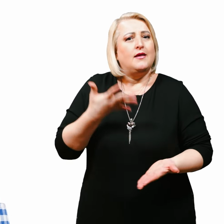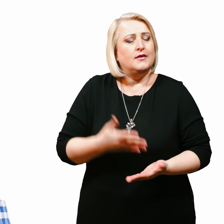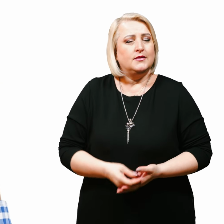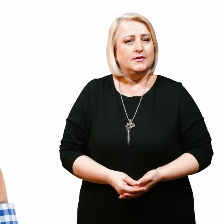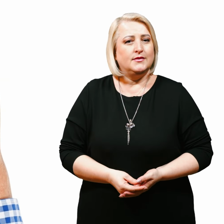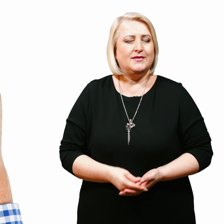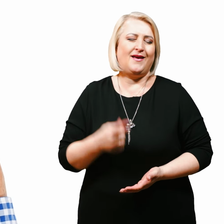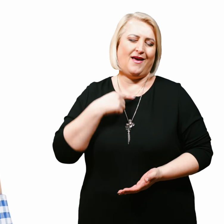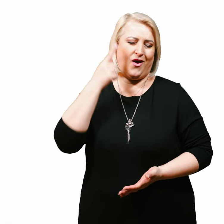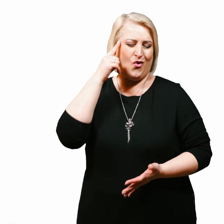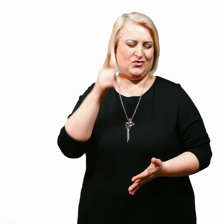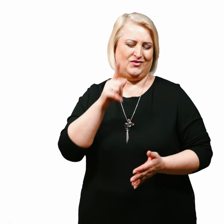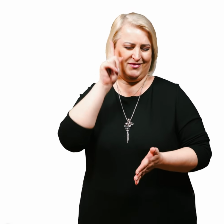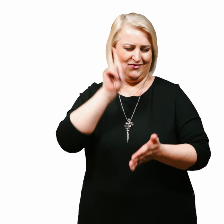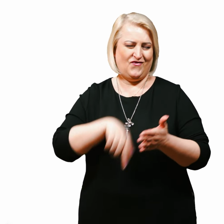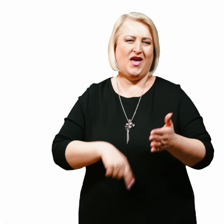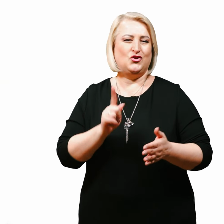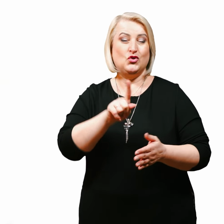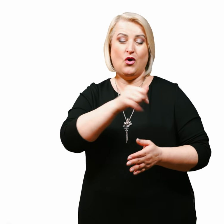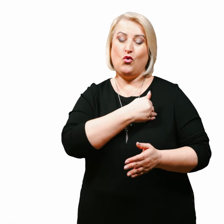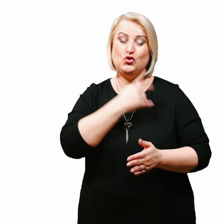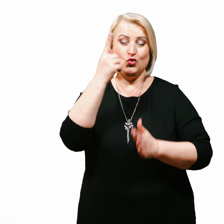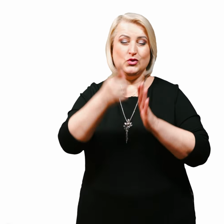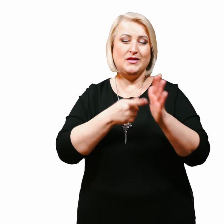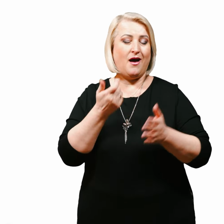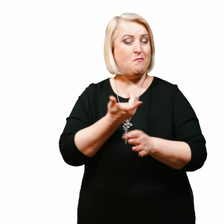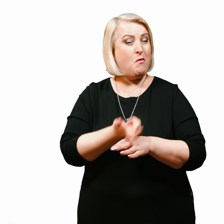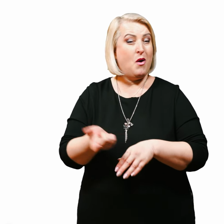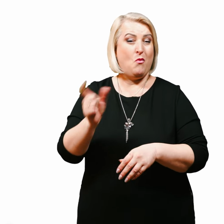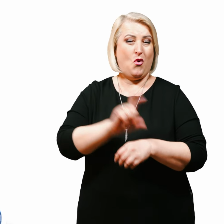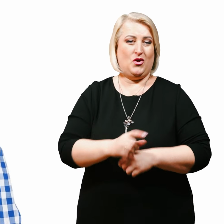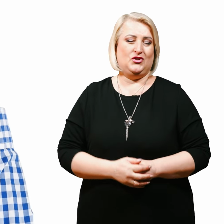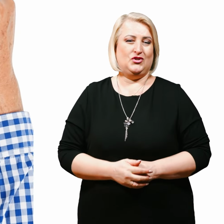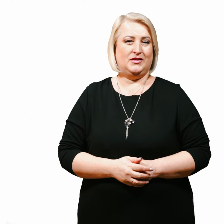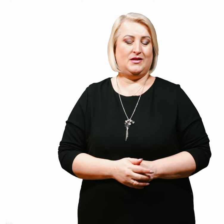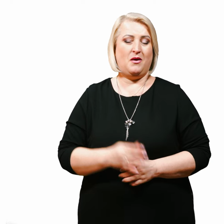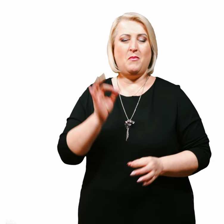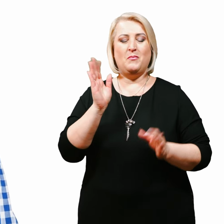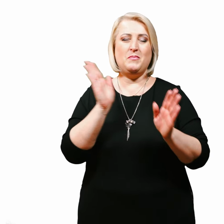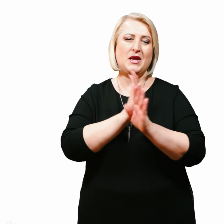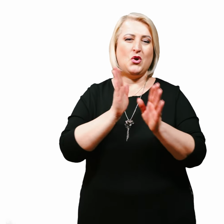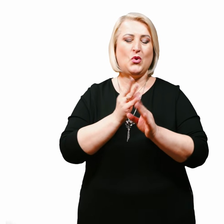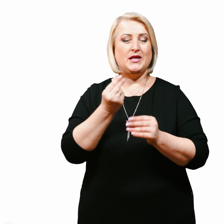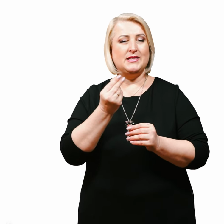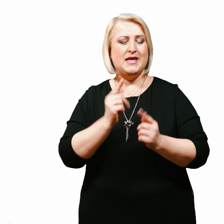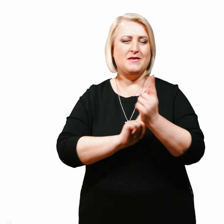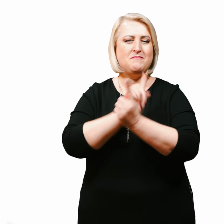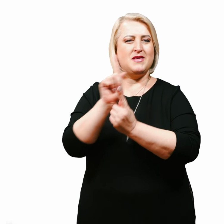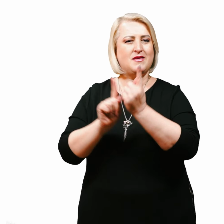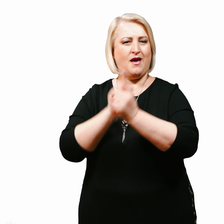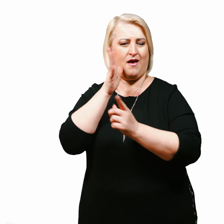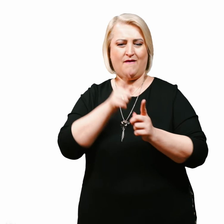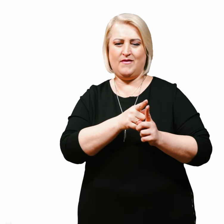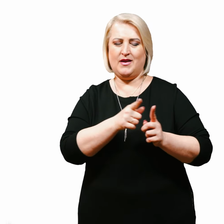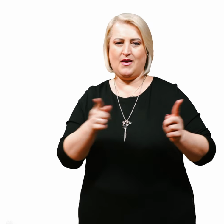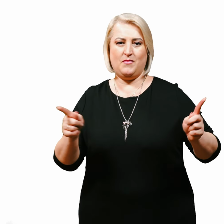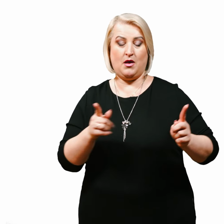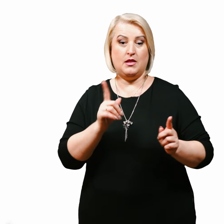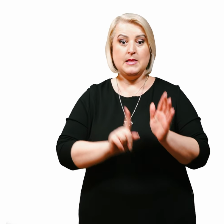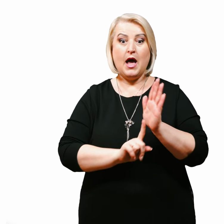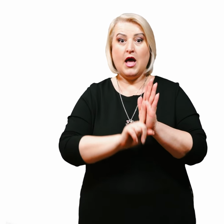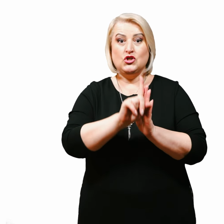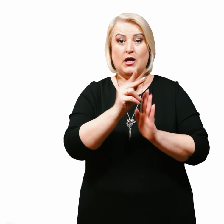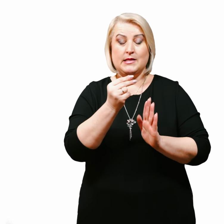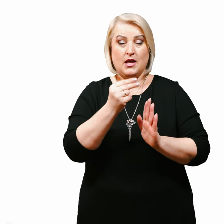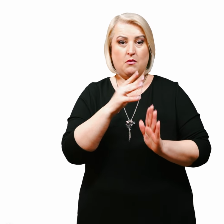Я уверен, что ты хотела бы узнать об этом побольше. Природа денег меняется с течением времени. В качестве первых денег